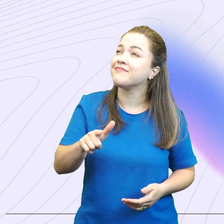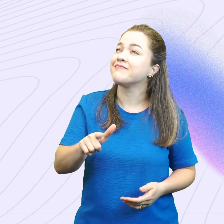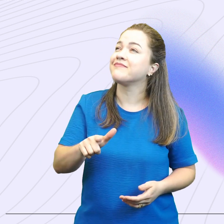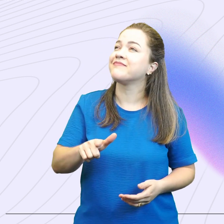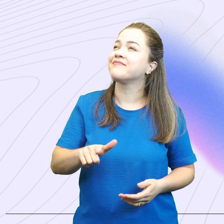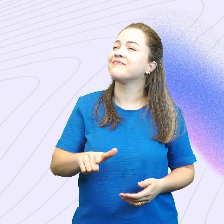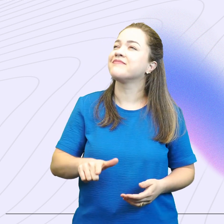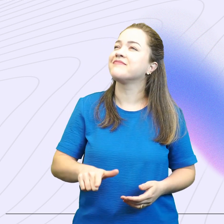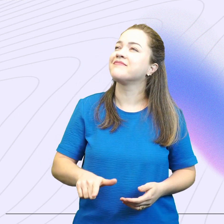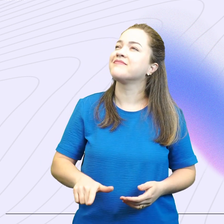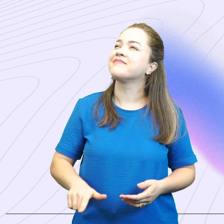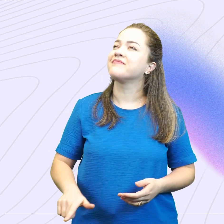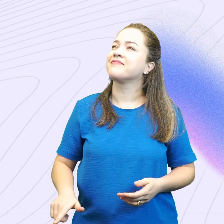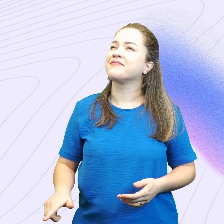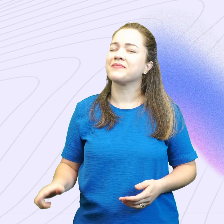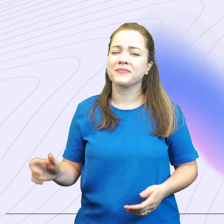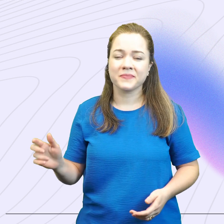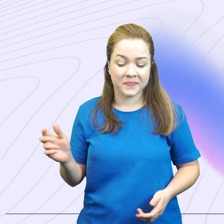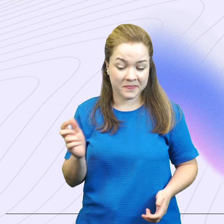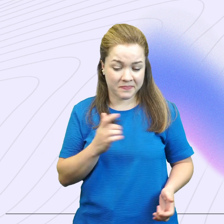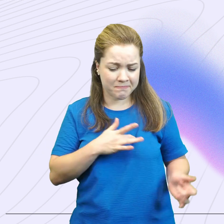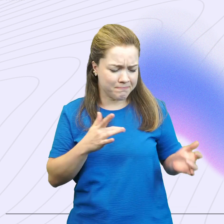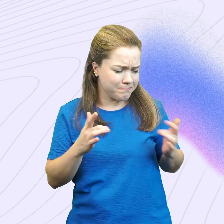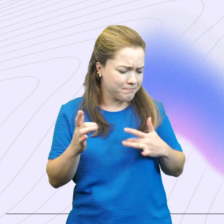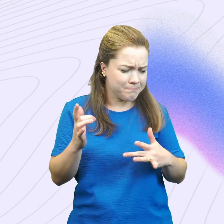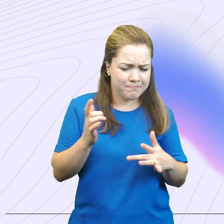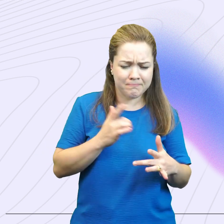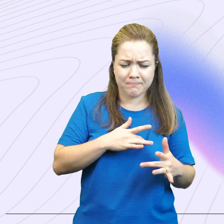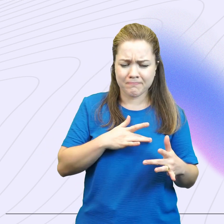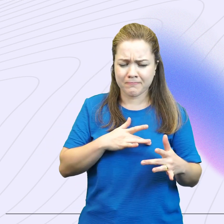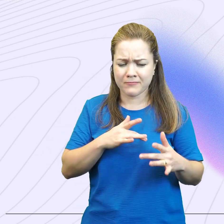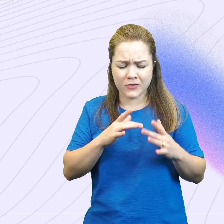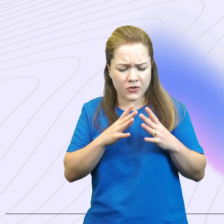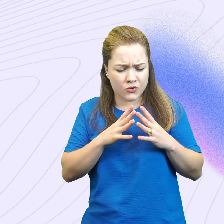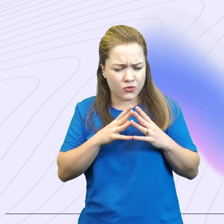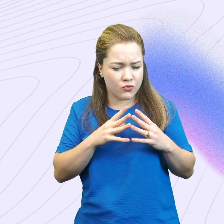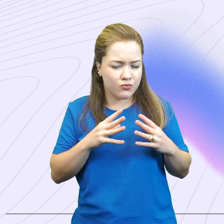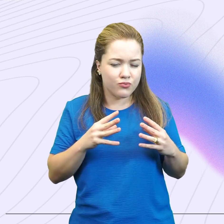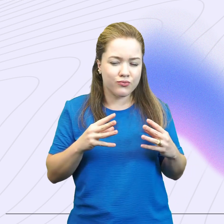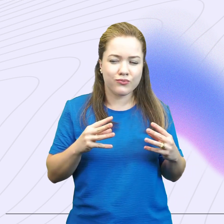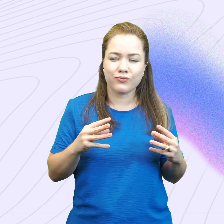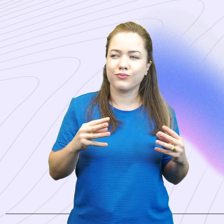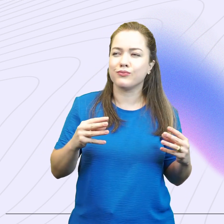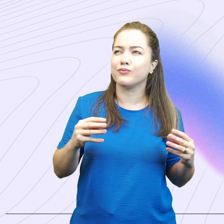de novo, fazendo todo medo desaparecer.